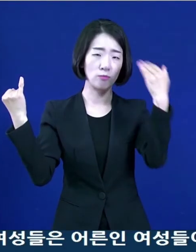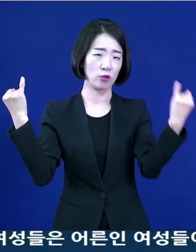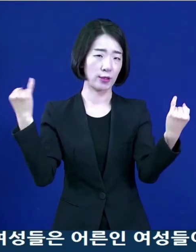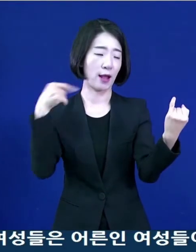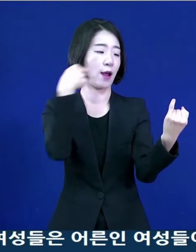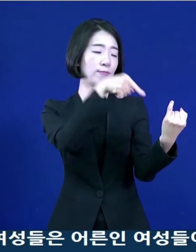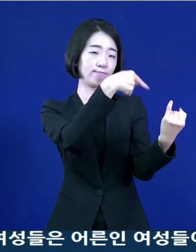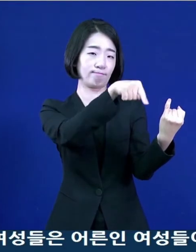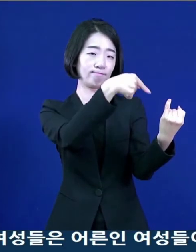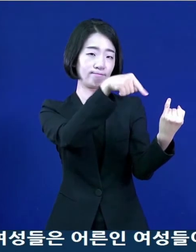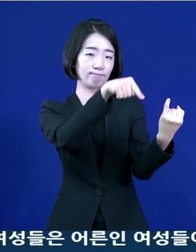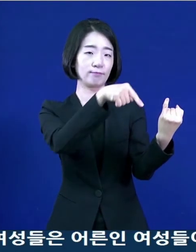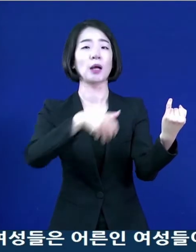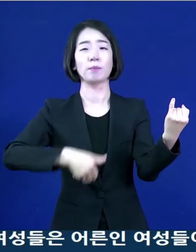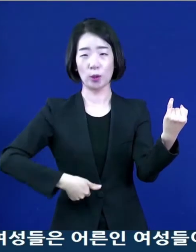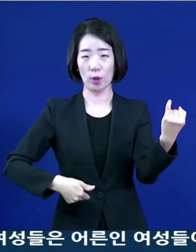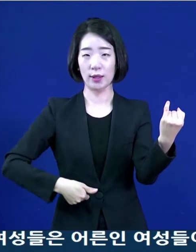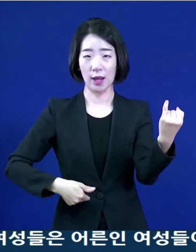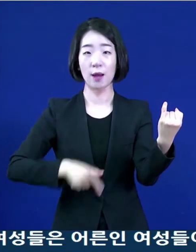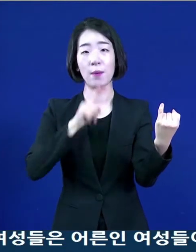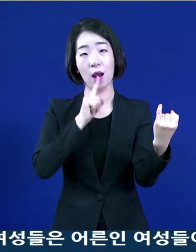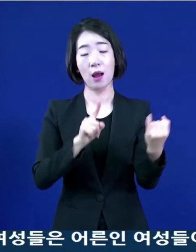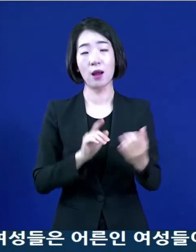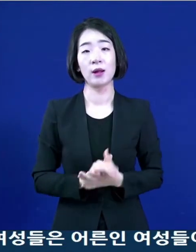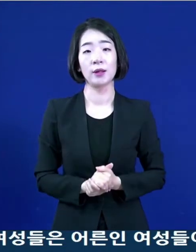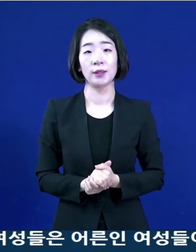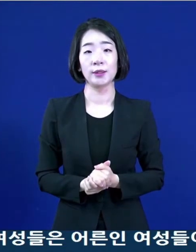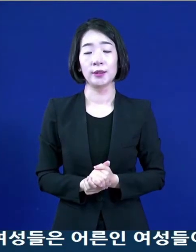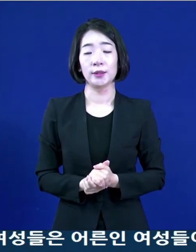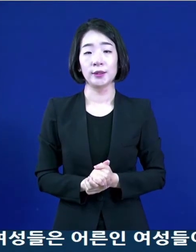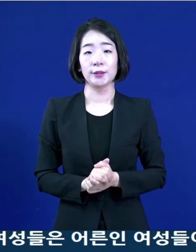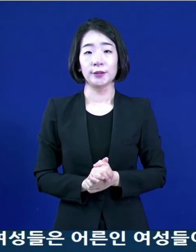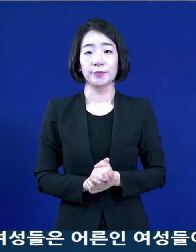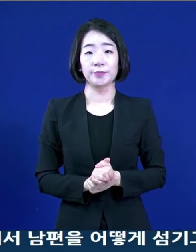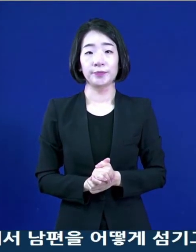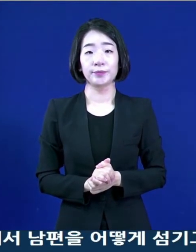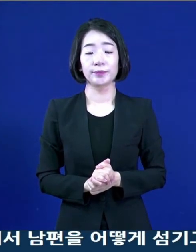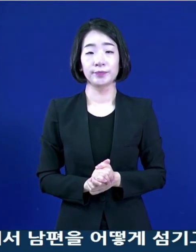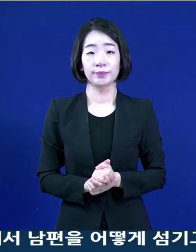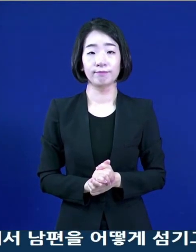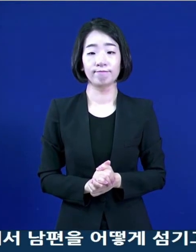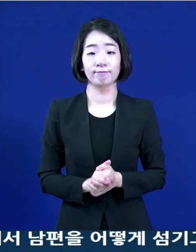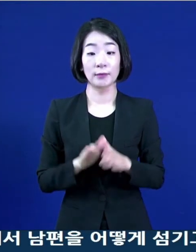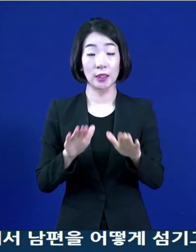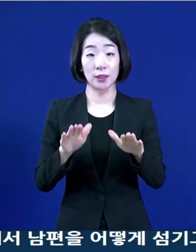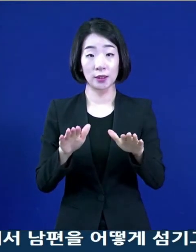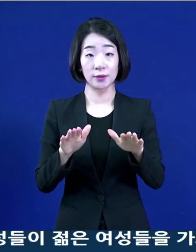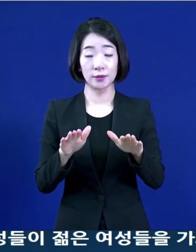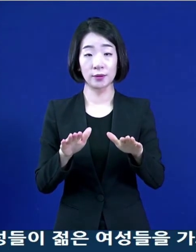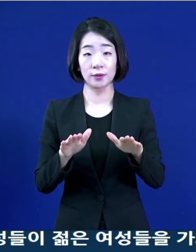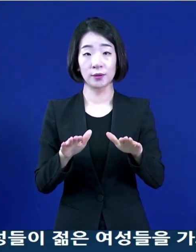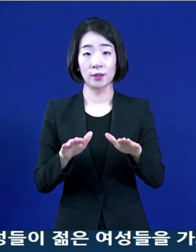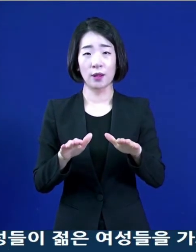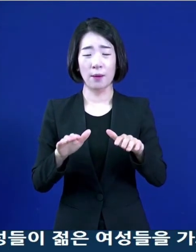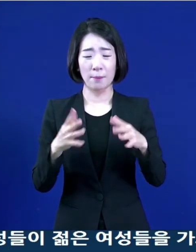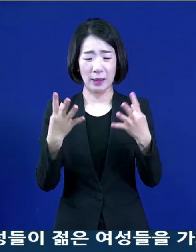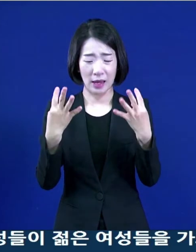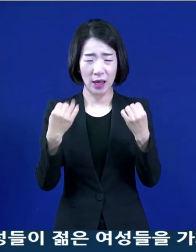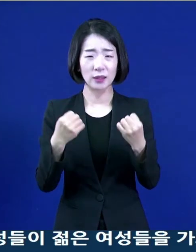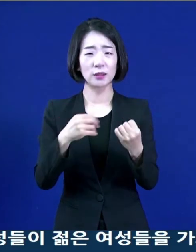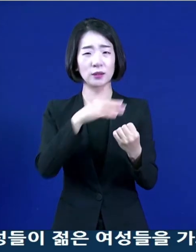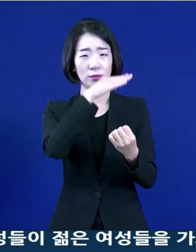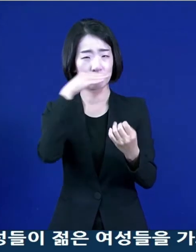된다, 이렇게 교훈하고 있습니다. 이것이 특징이죠. 이제 이렇게 복잡했던 많은